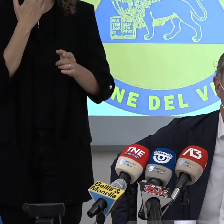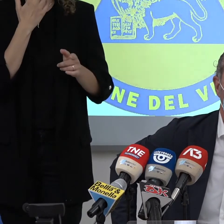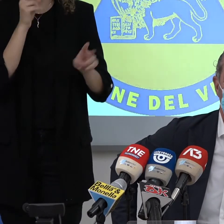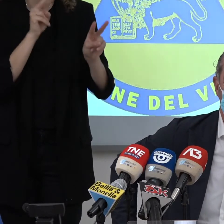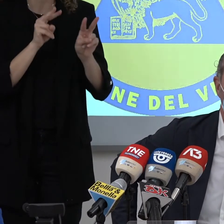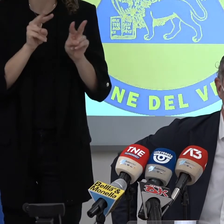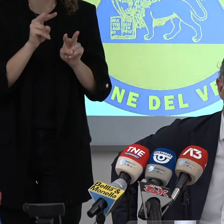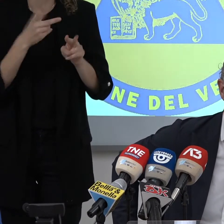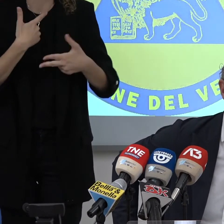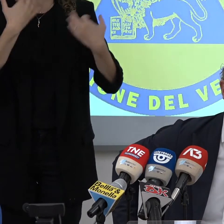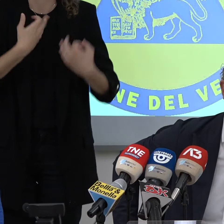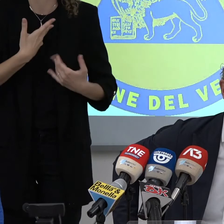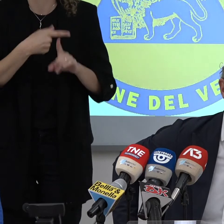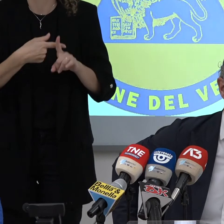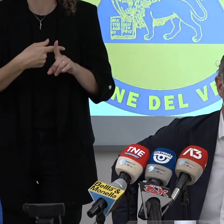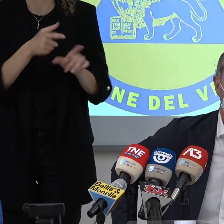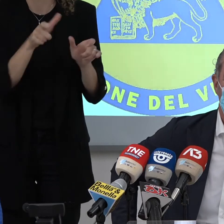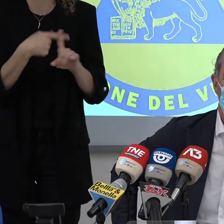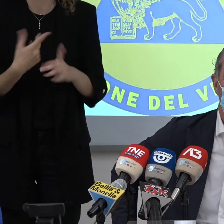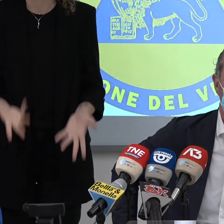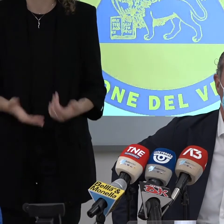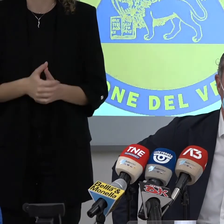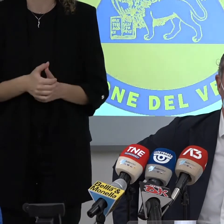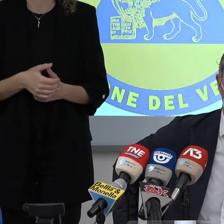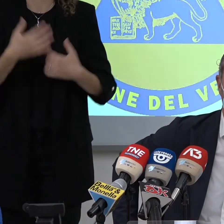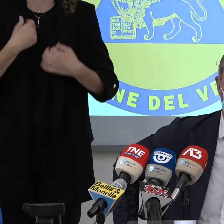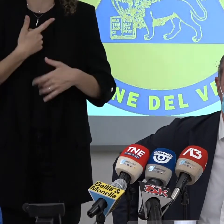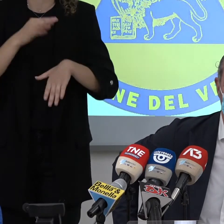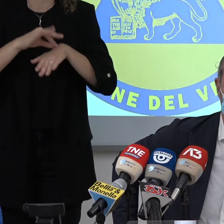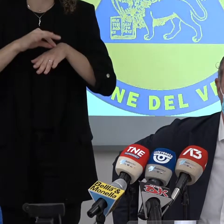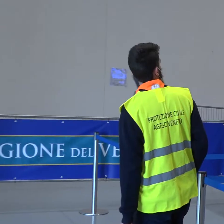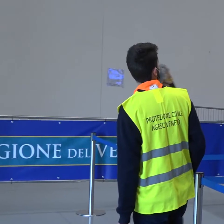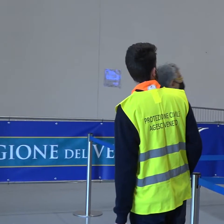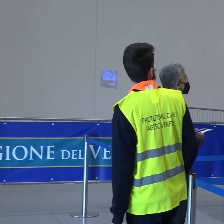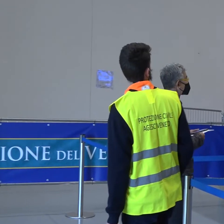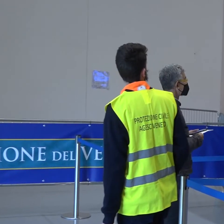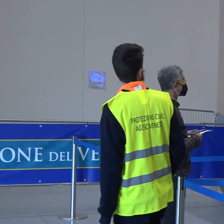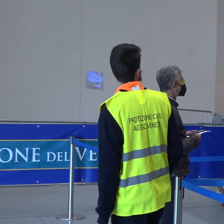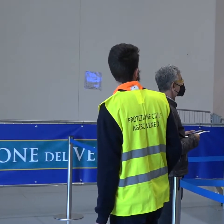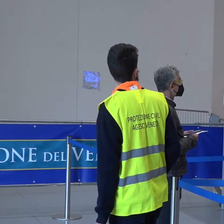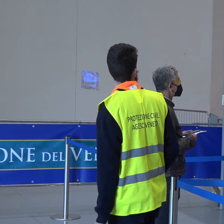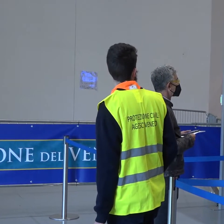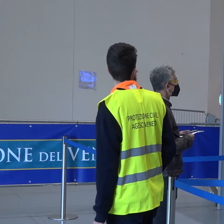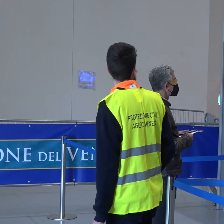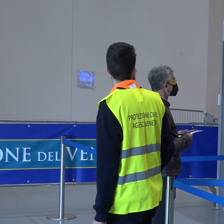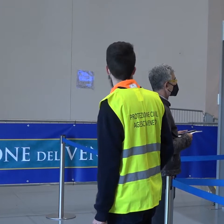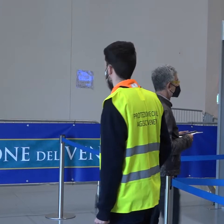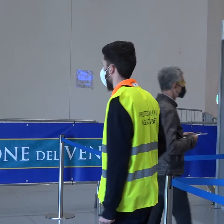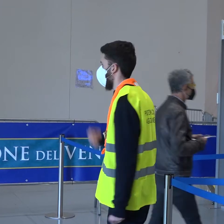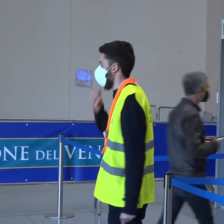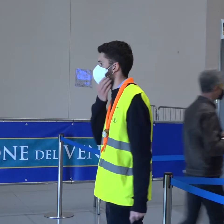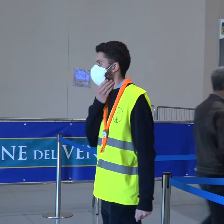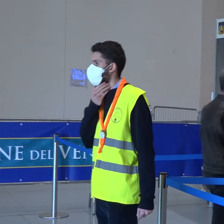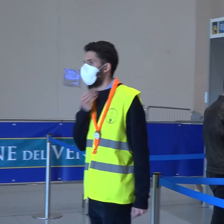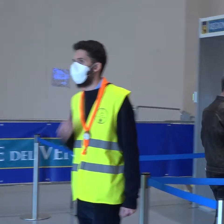sicuramente ne trovo positivo il virus dell'influenza, ma so già che non si ammaleranno d'influenza, no? Con l'introduzione del Green Pass